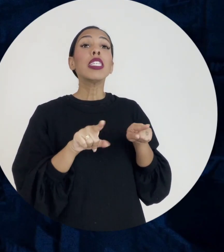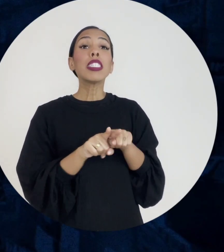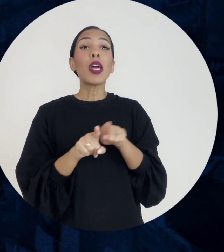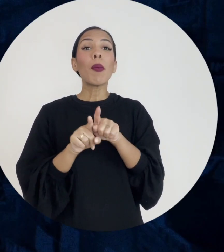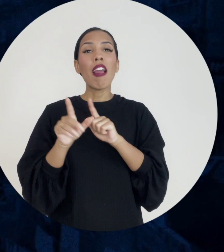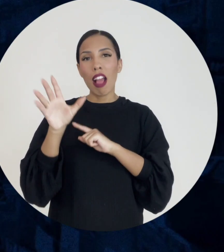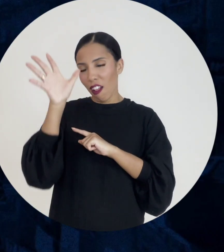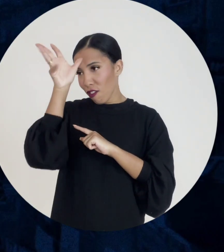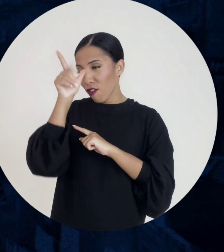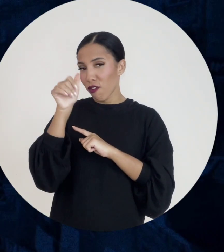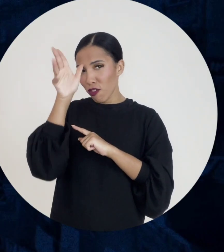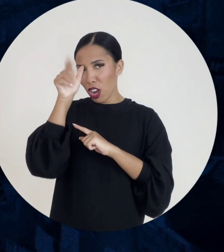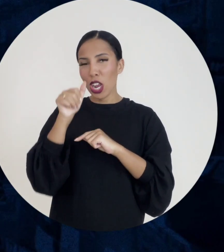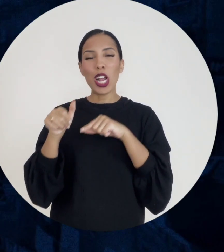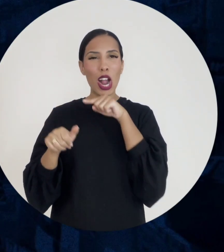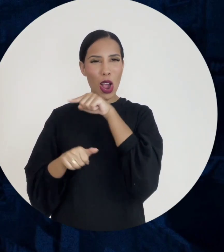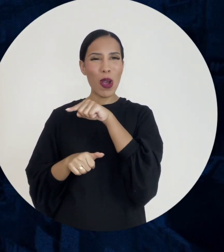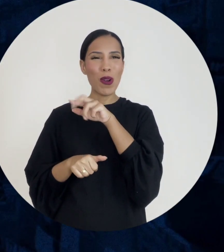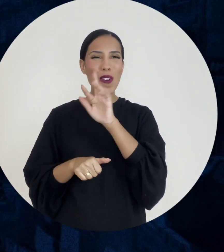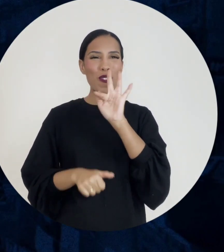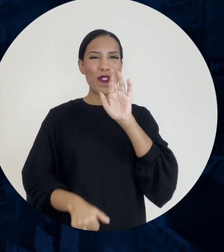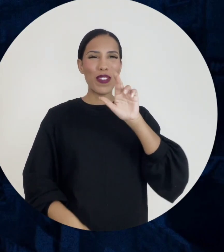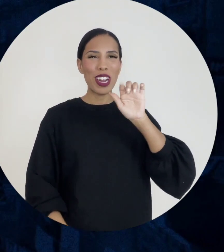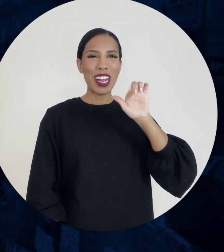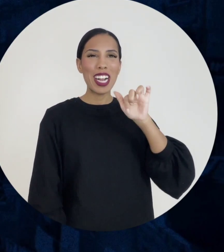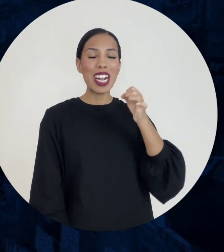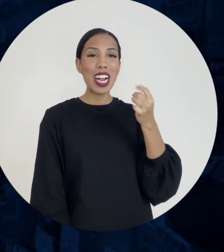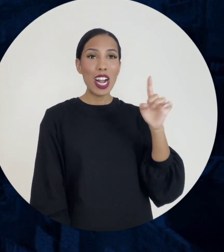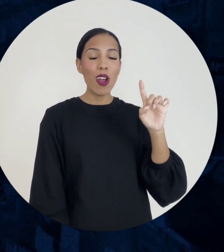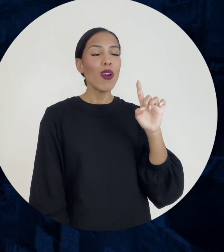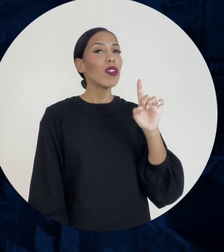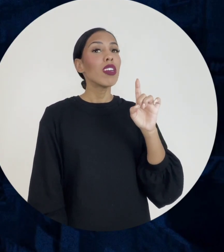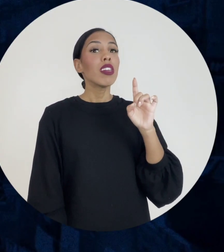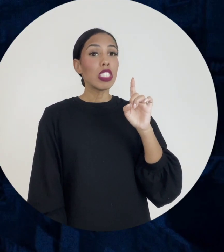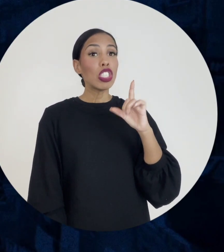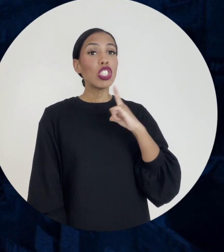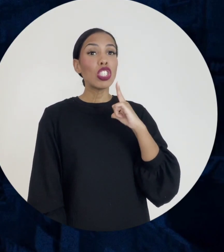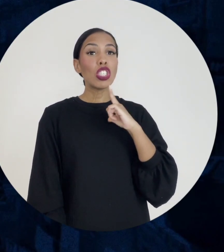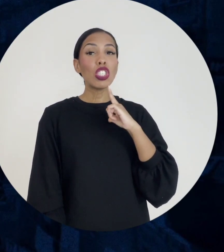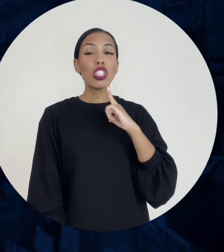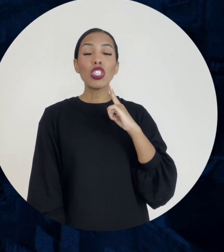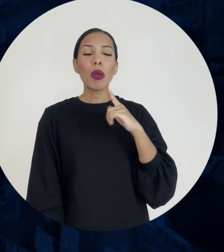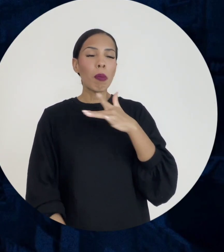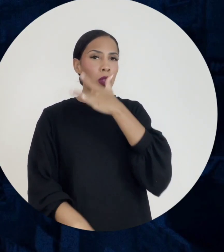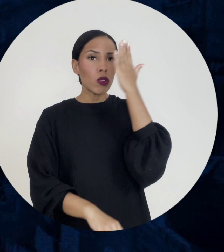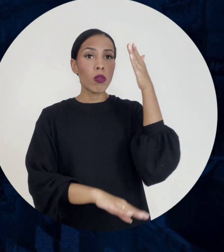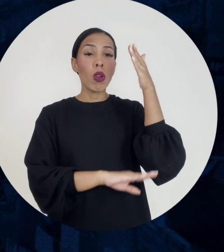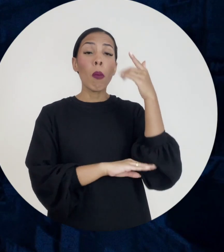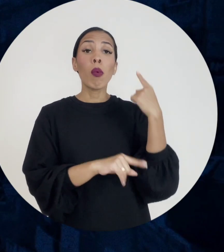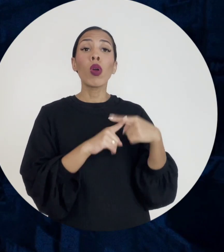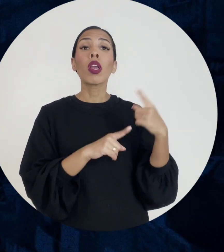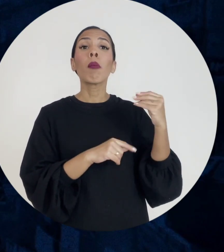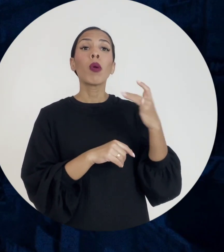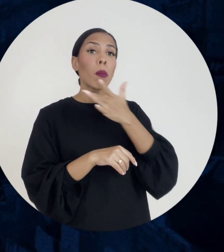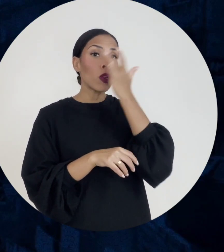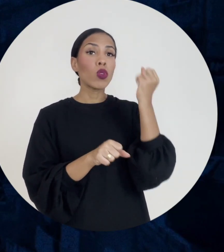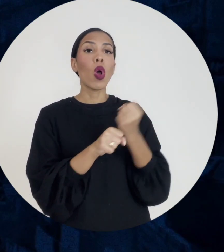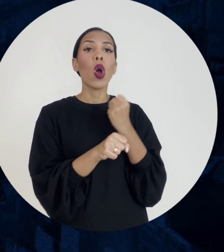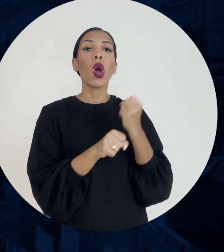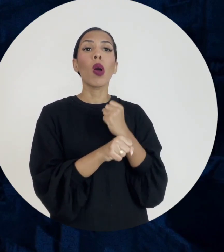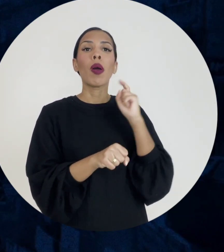pensão, que só tinha gaúcho, que na época era muito gaúcho que veio construir o túnel Dois Irmãos, que chamava Dois Irmãos na época,